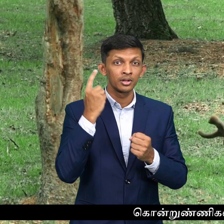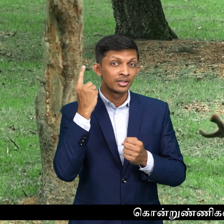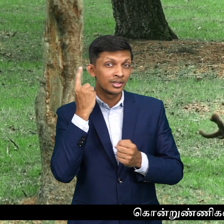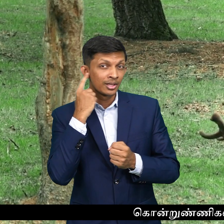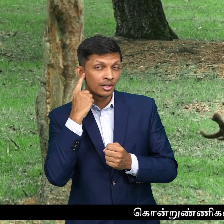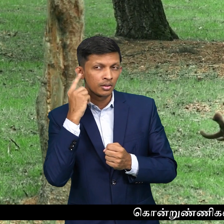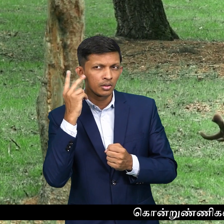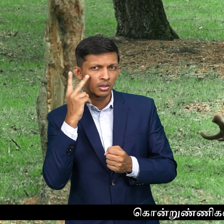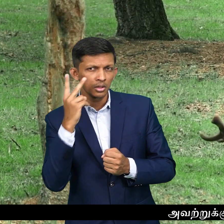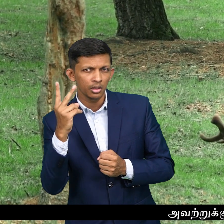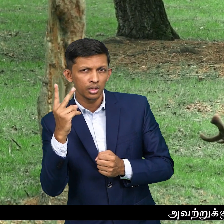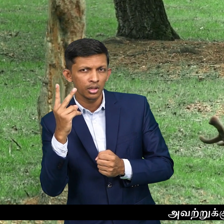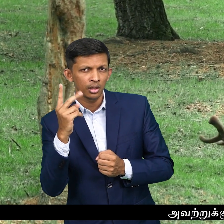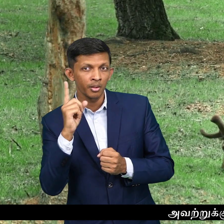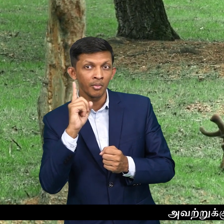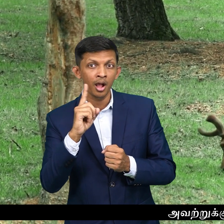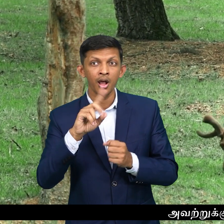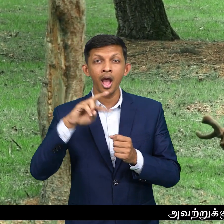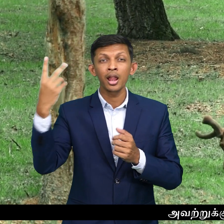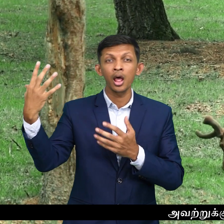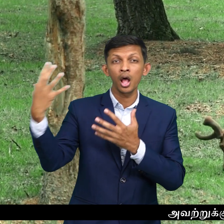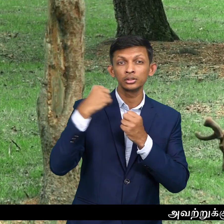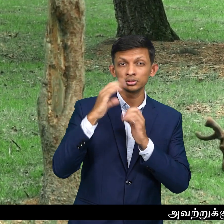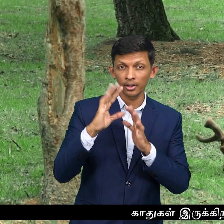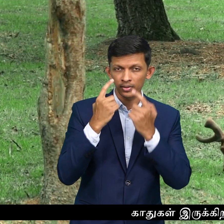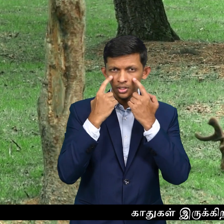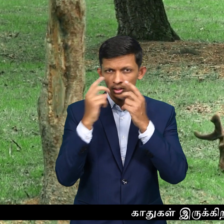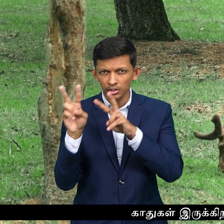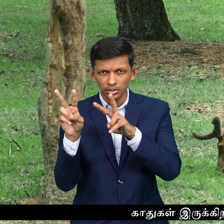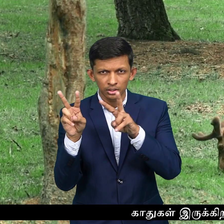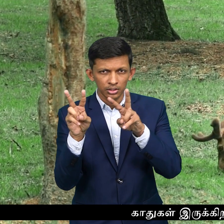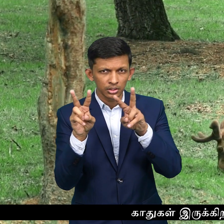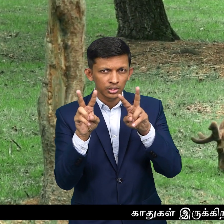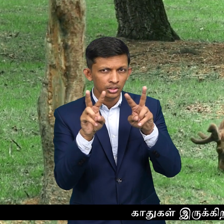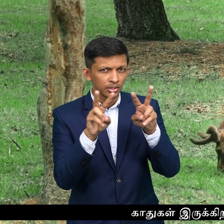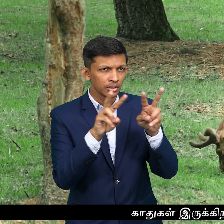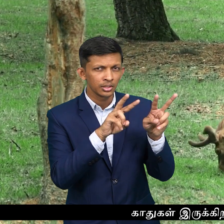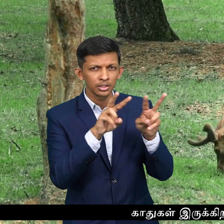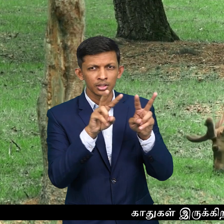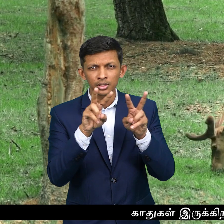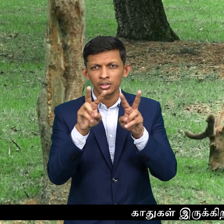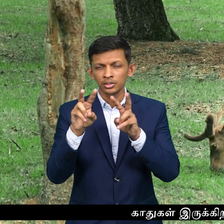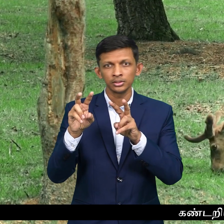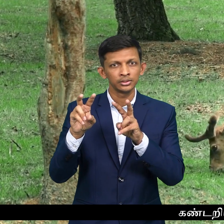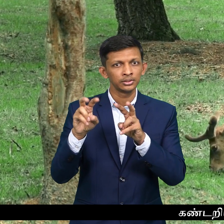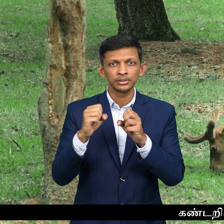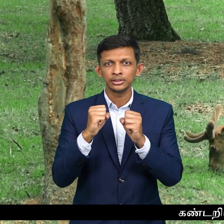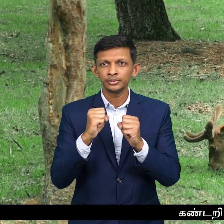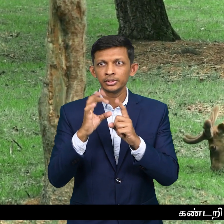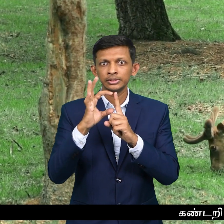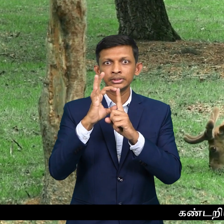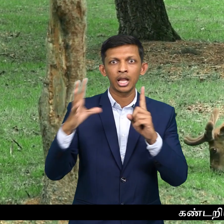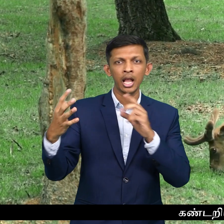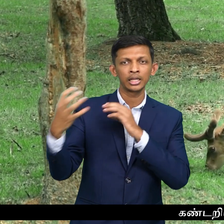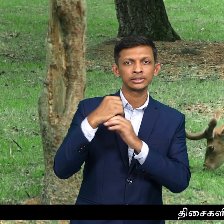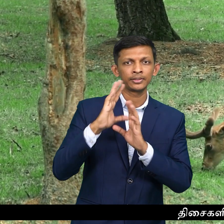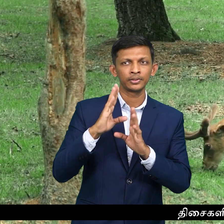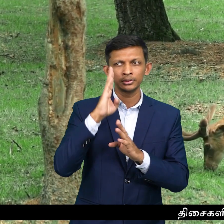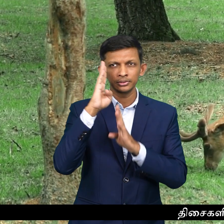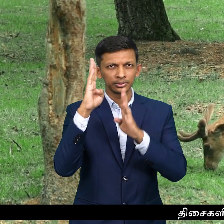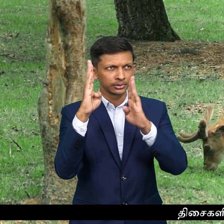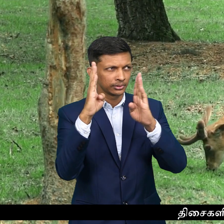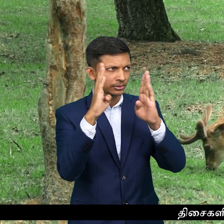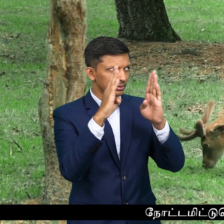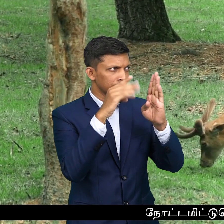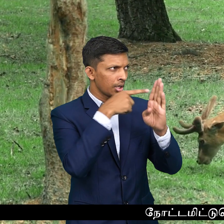கொன்றுண்ணிகள் வருவதை அறிய அவற்றிற்கு கேட்க நீண்ட காதுகள் இருக்கிறது மற்றும் ஆபத்தை கண்டறிய அனைத்து